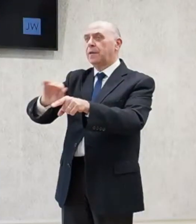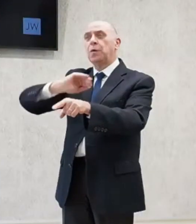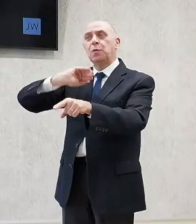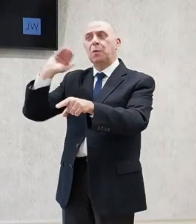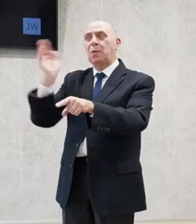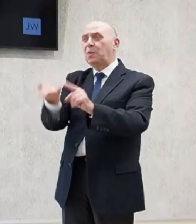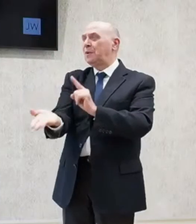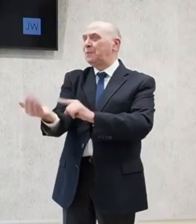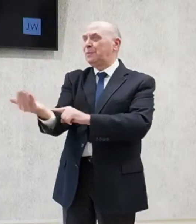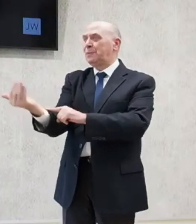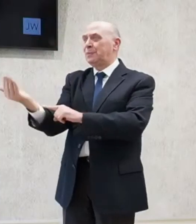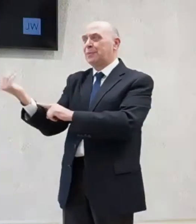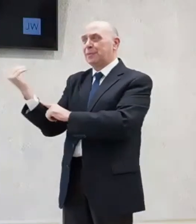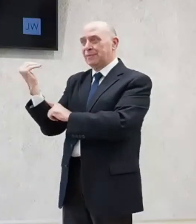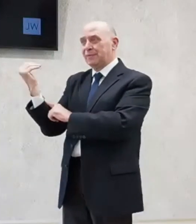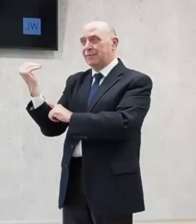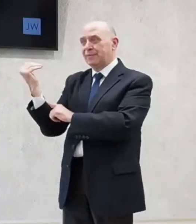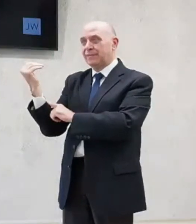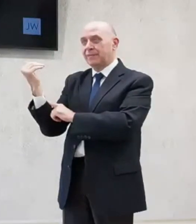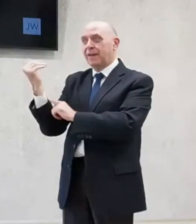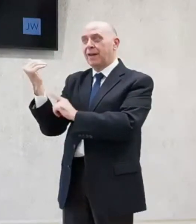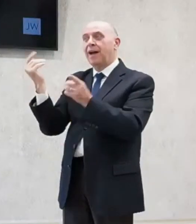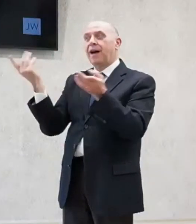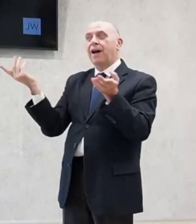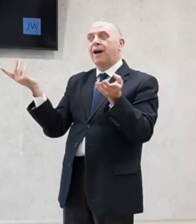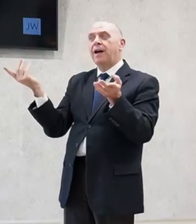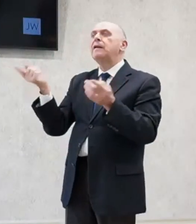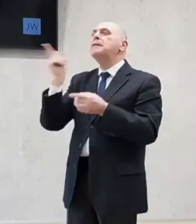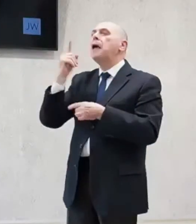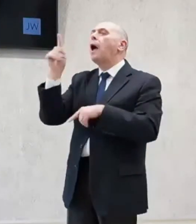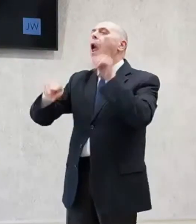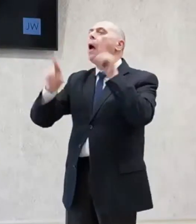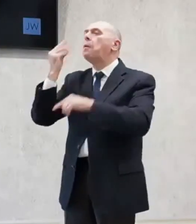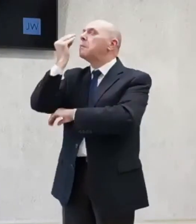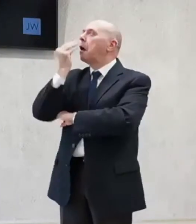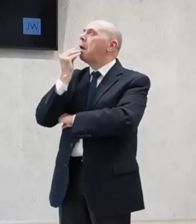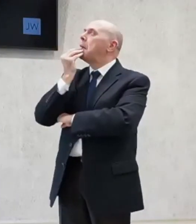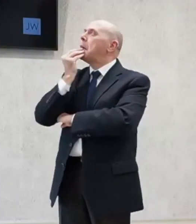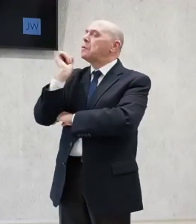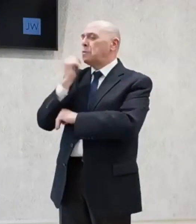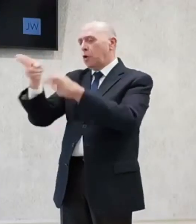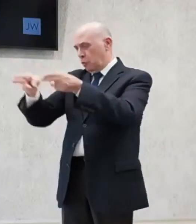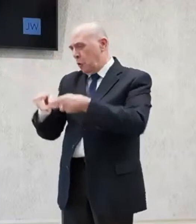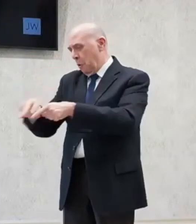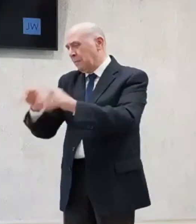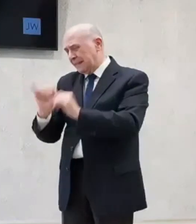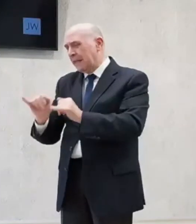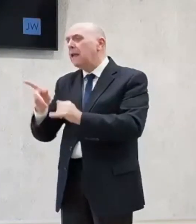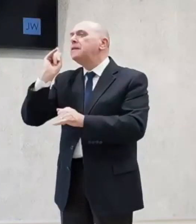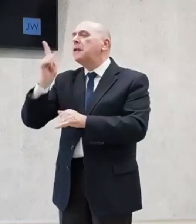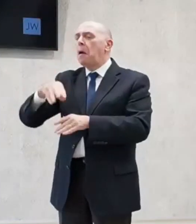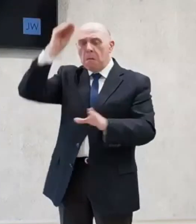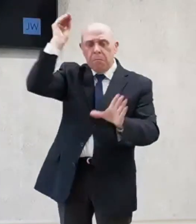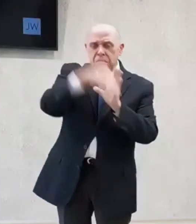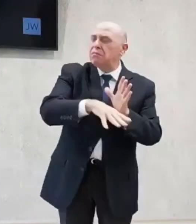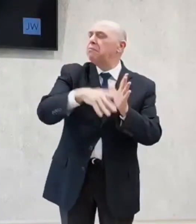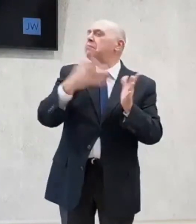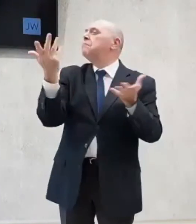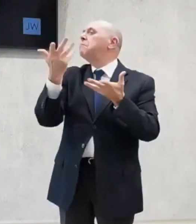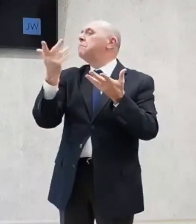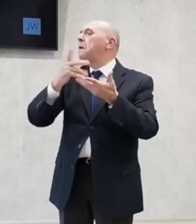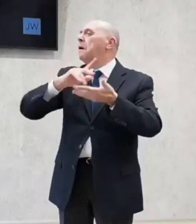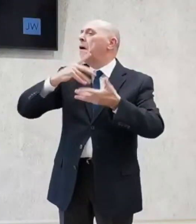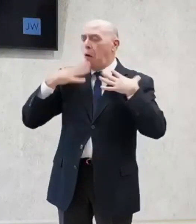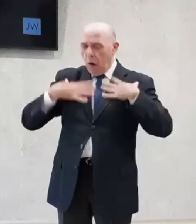alcuni Potrebbero dire e quelli che qui corpo è stato distrutto se sono nella mente di Geova